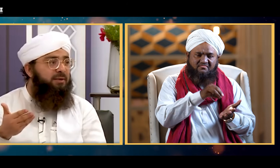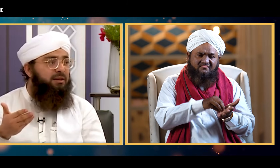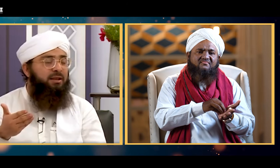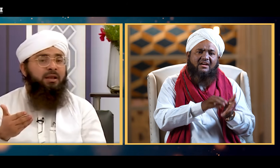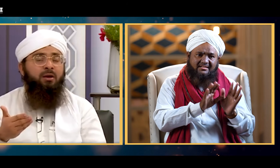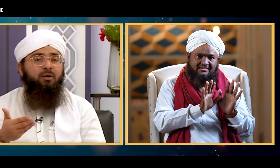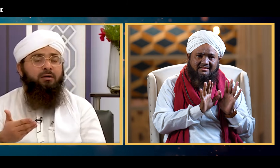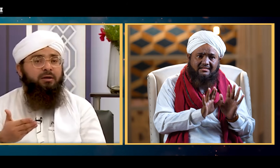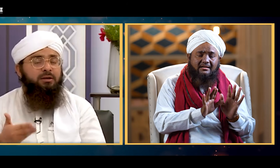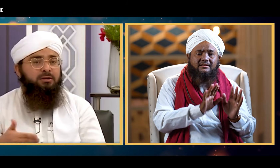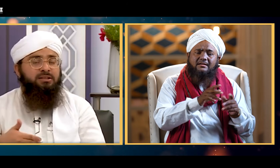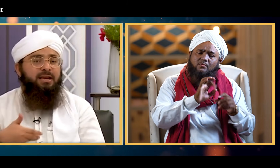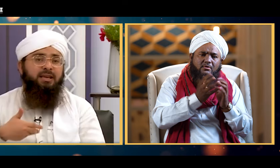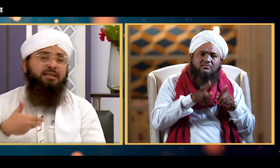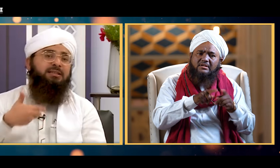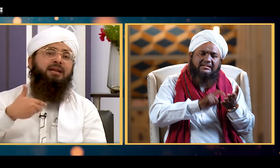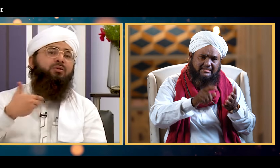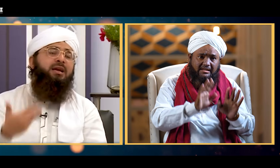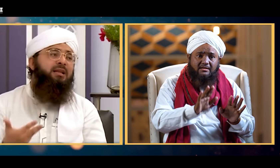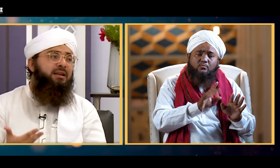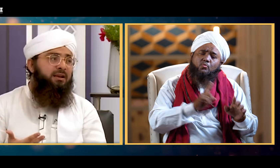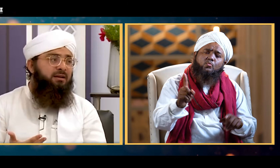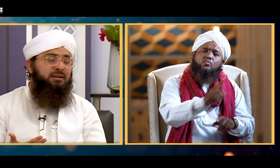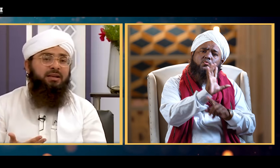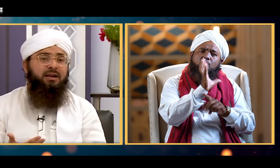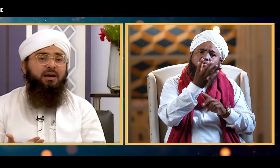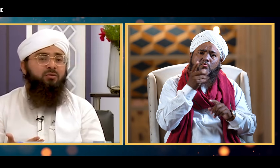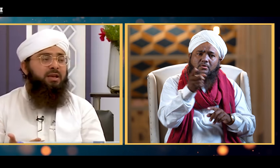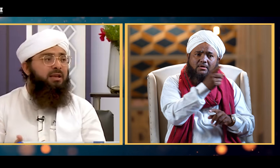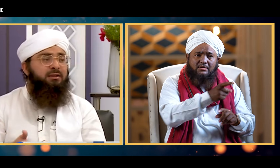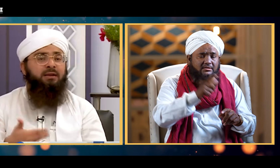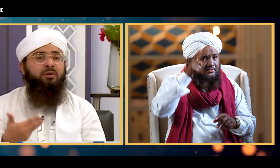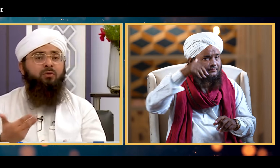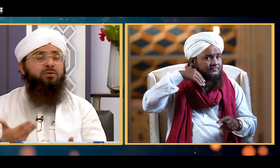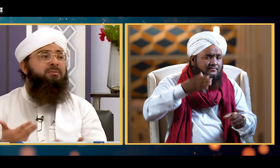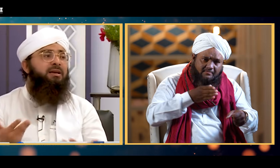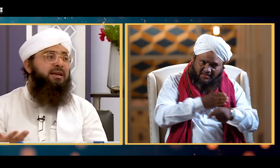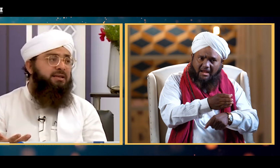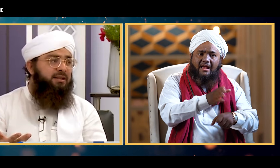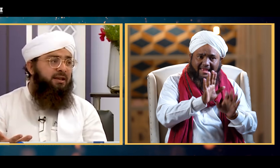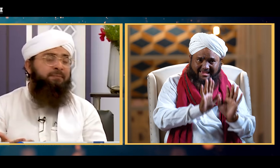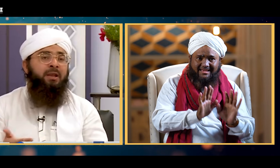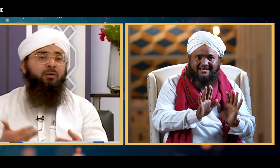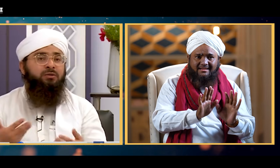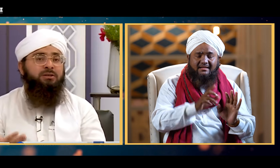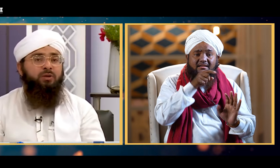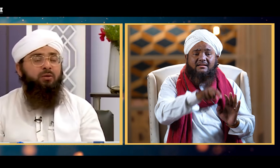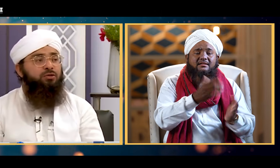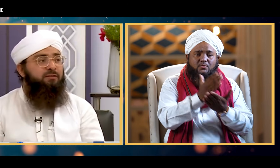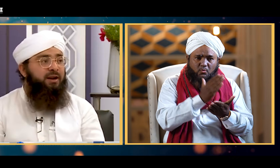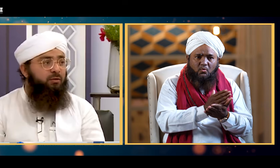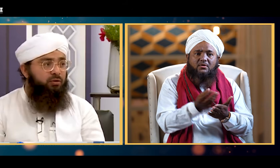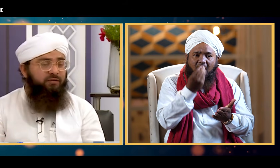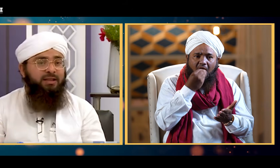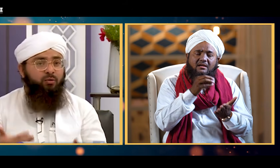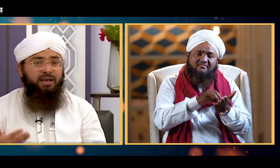والی بات ہے، اور ظاہر ہے کہ یہ ساری دنیا کے اندر ایک طریقہ کار ہوتا ہے کہ جانوروں کو ذبح کیا جاتا ہے، ان کے گوشت